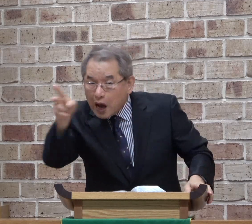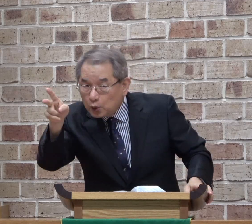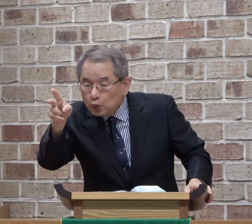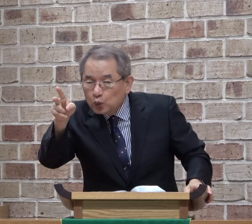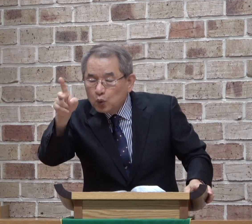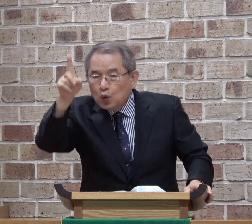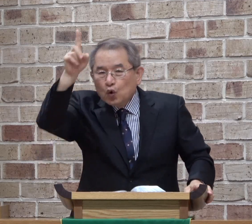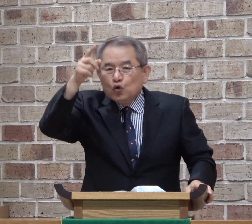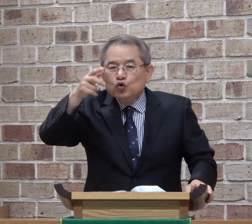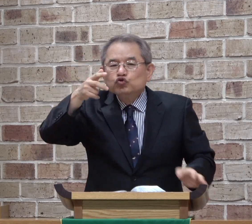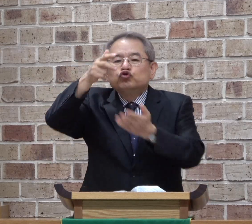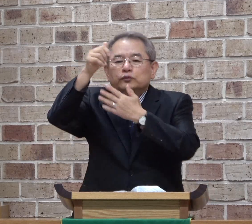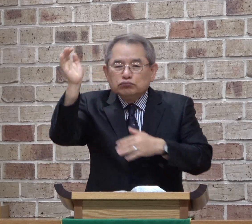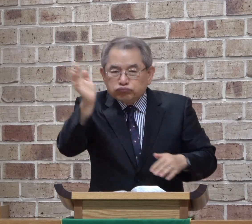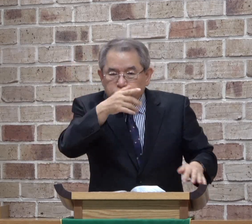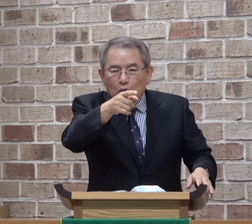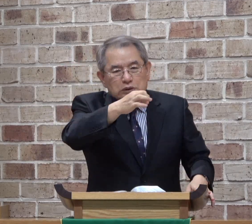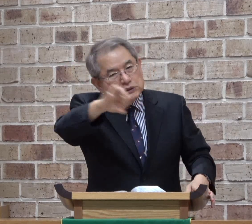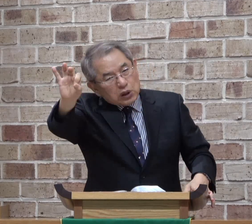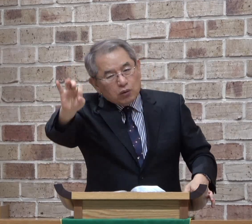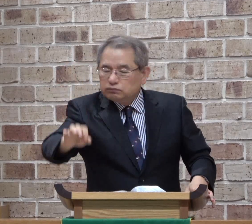우리의 신앙 고백은 바로 주님으로부터